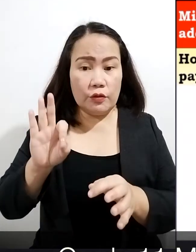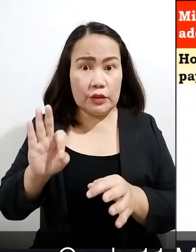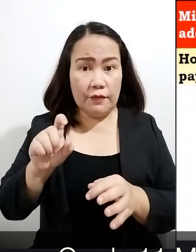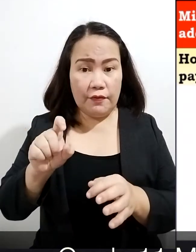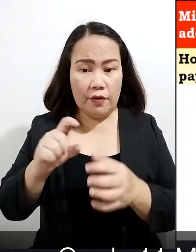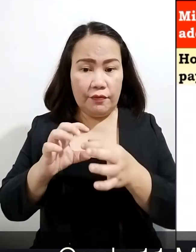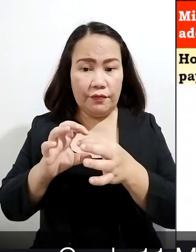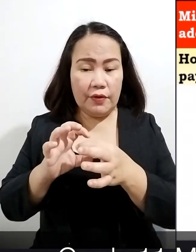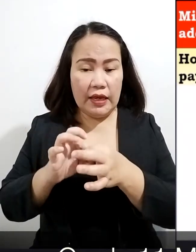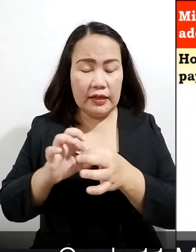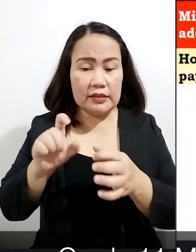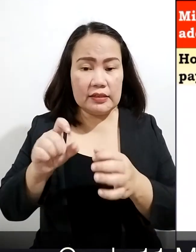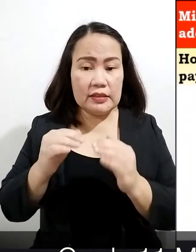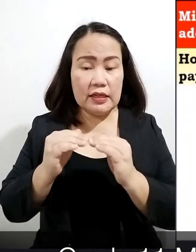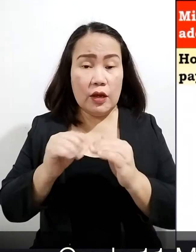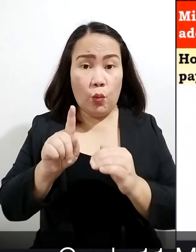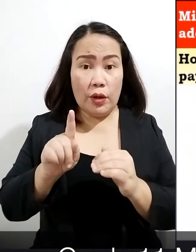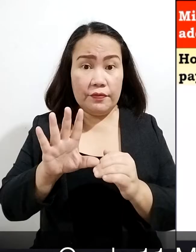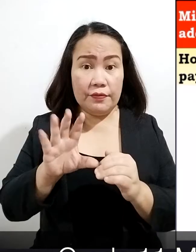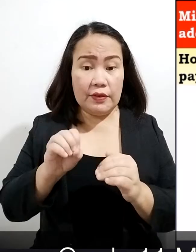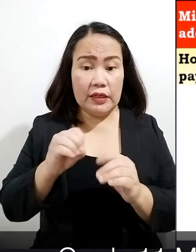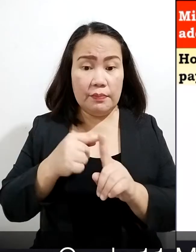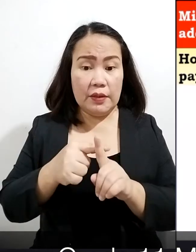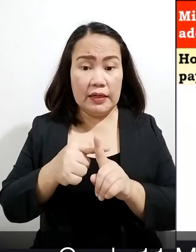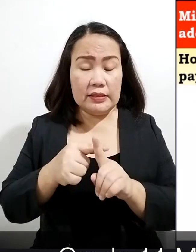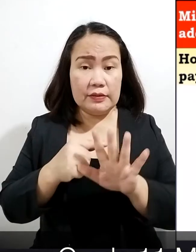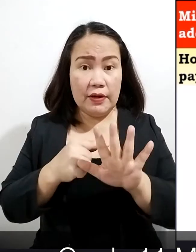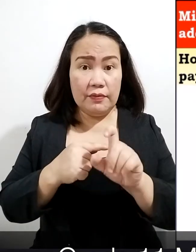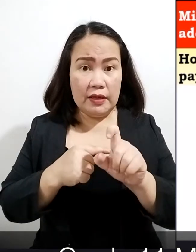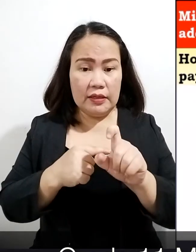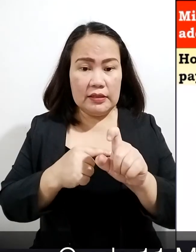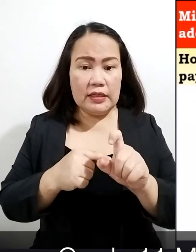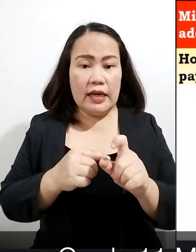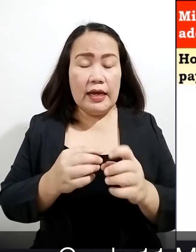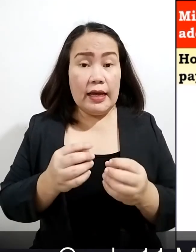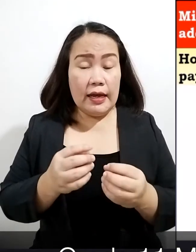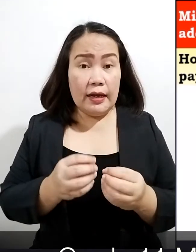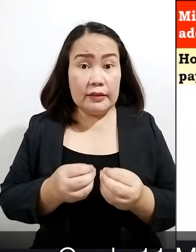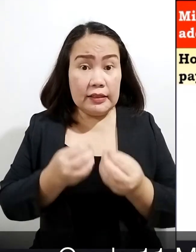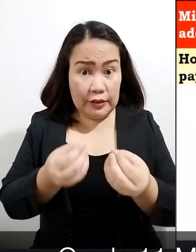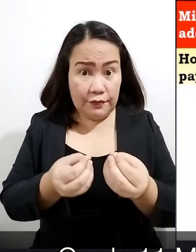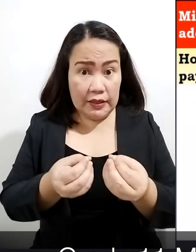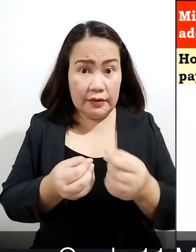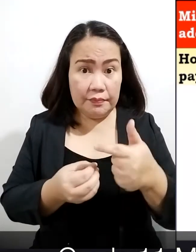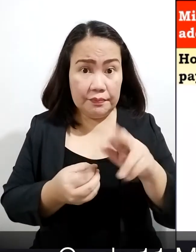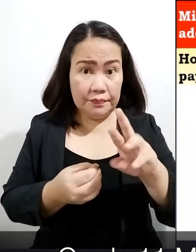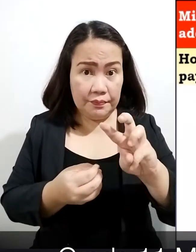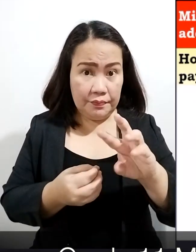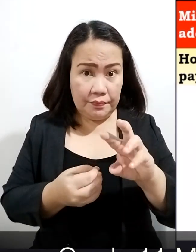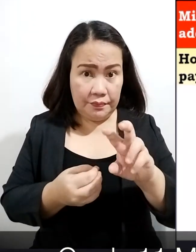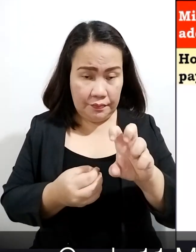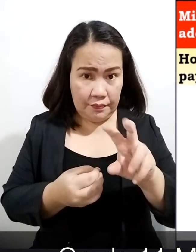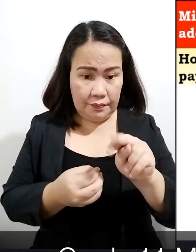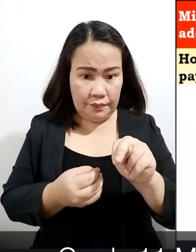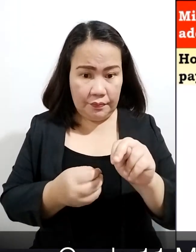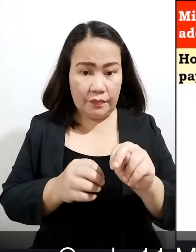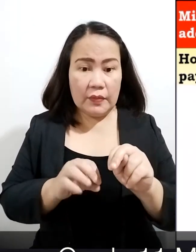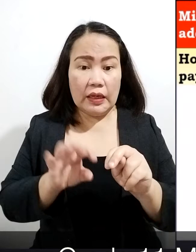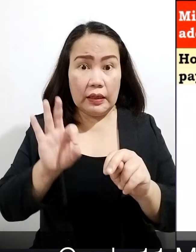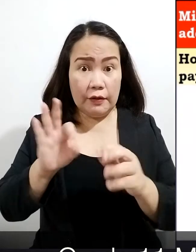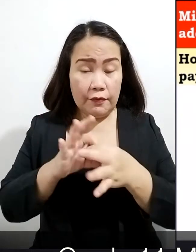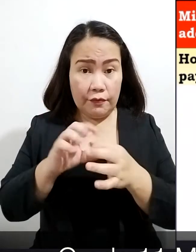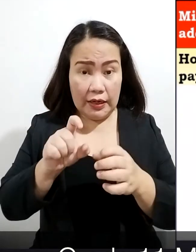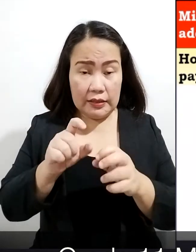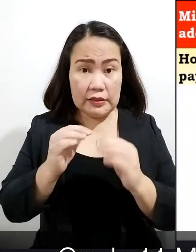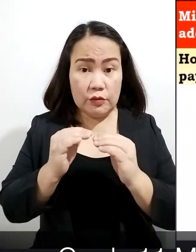of x equals 150 plus 5x given ang f of x na 600 pesos. So, palitan natin yung f